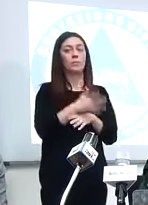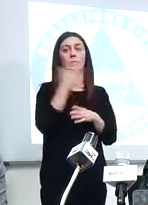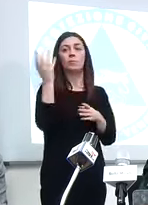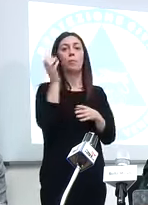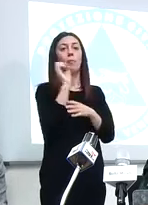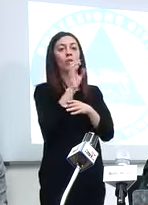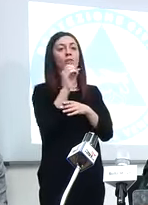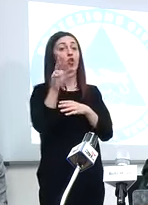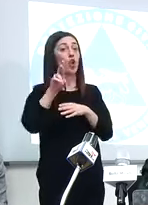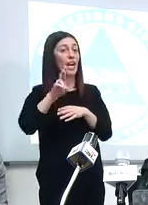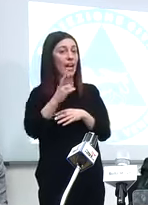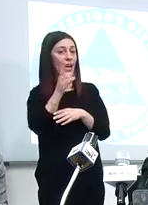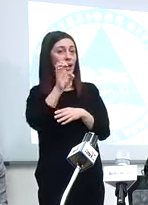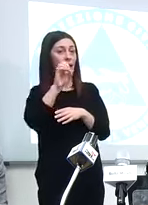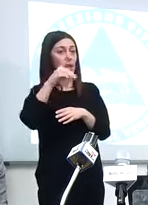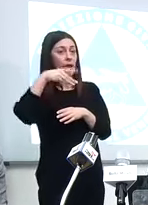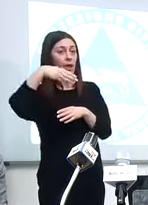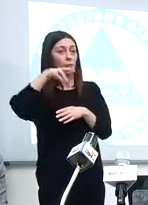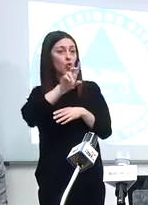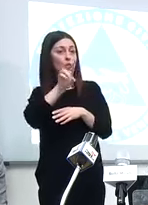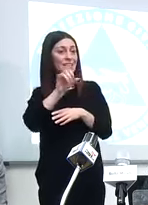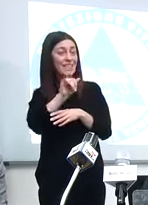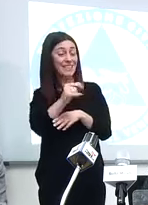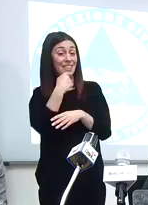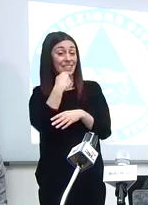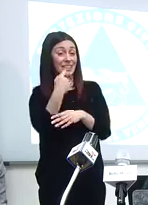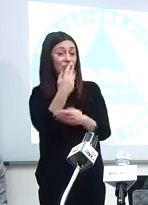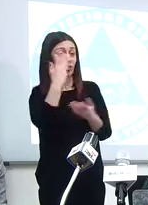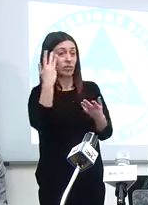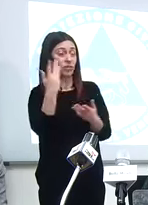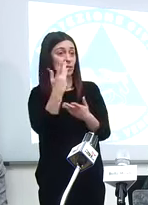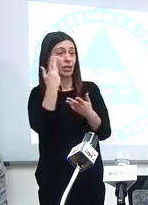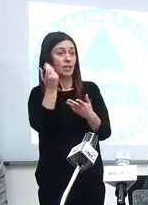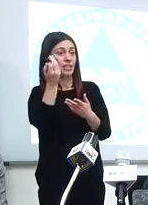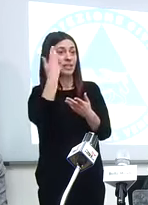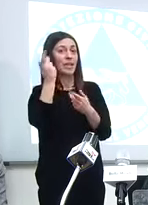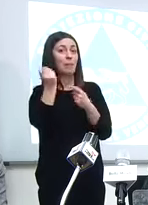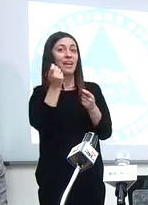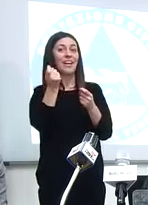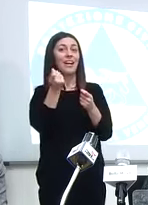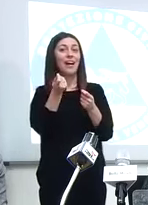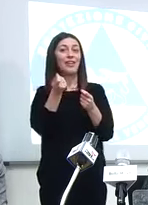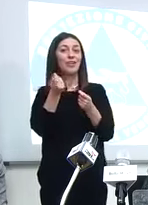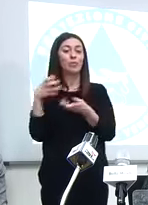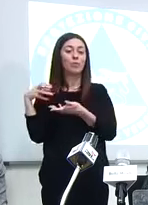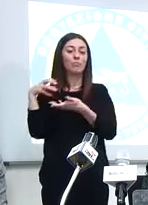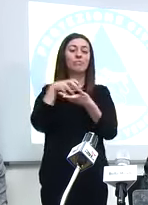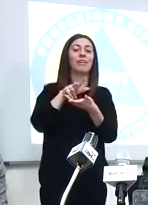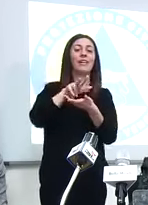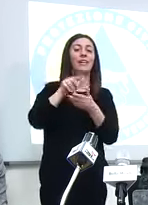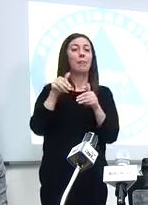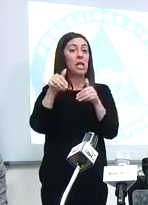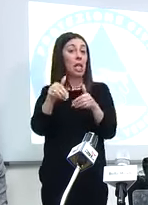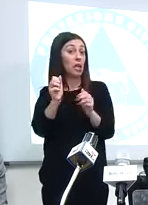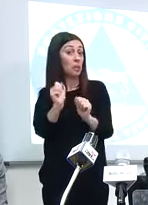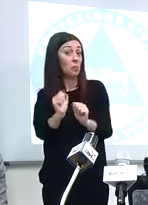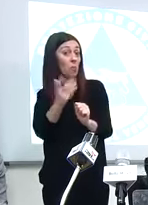che se sul mercato vengono messi 3 miliardi è probabile che Pfizer... Guardate che è